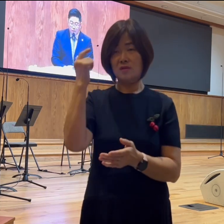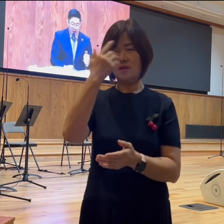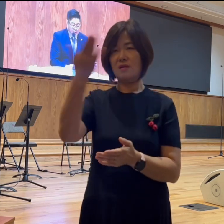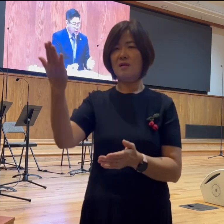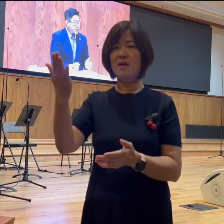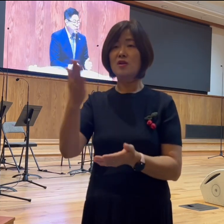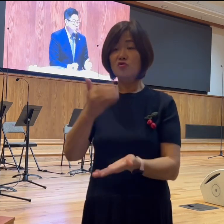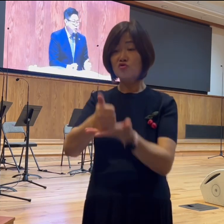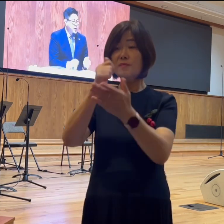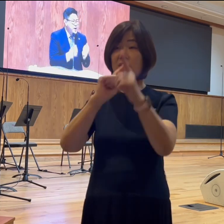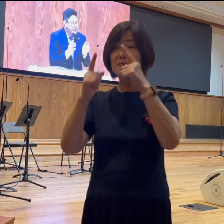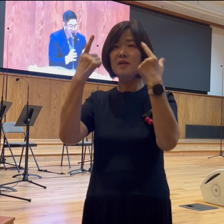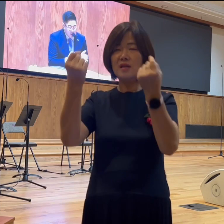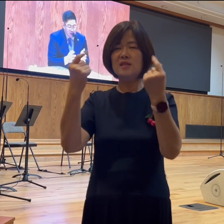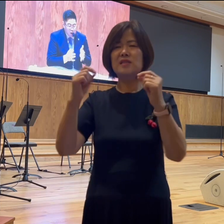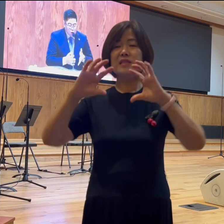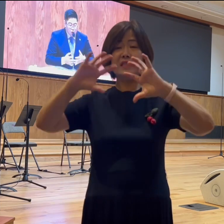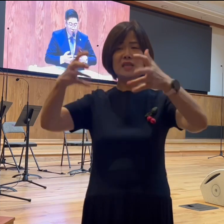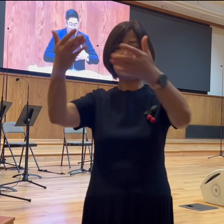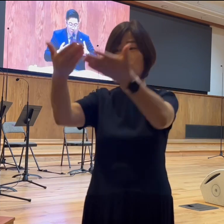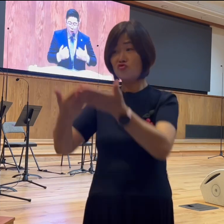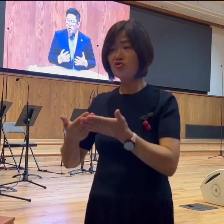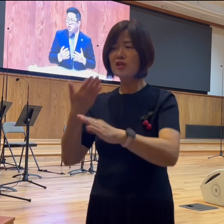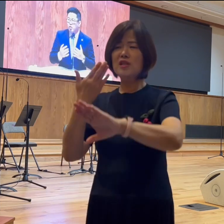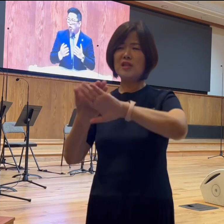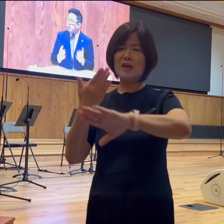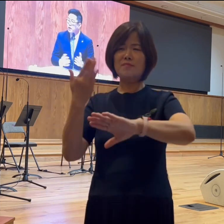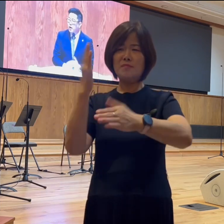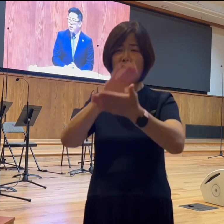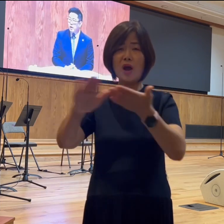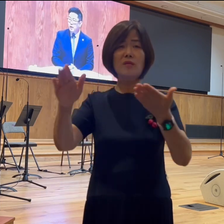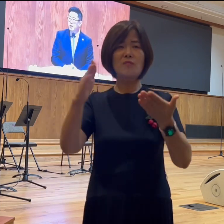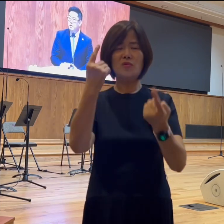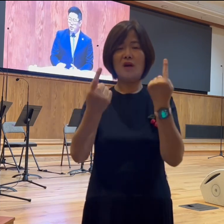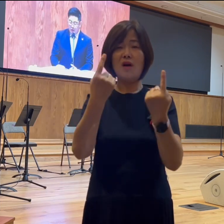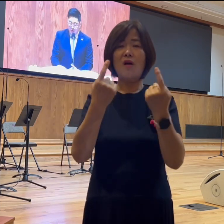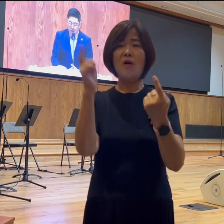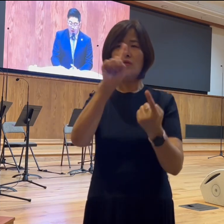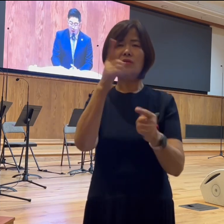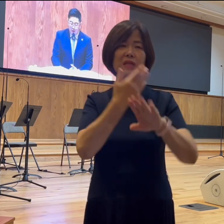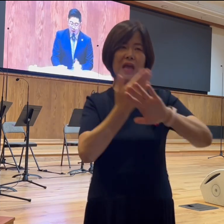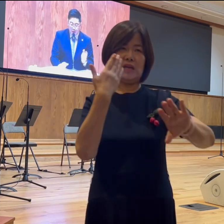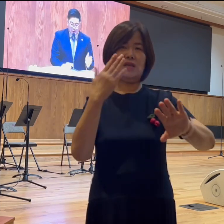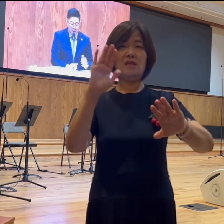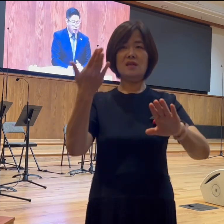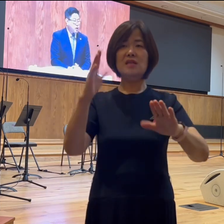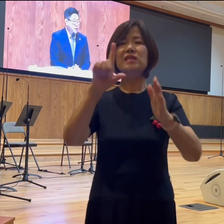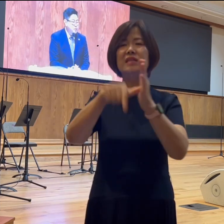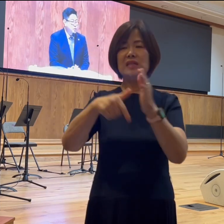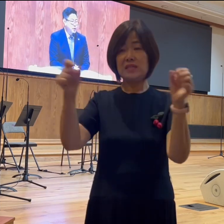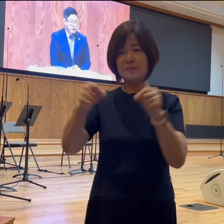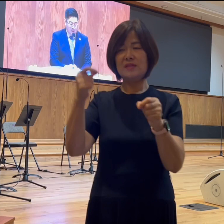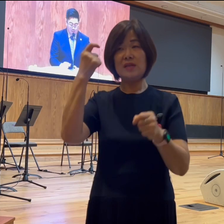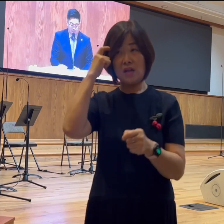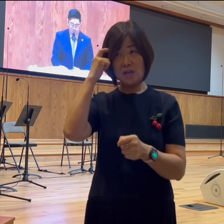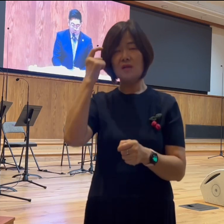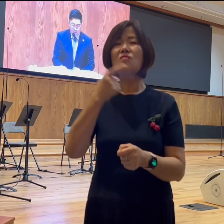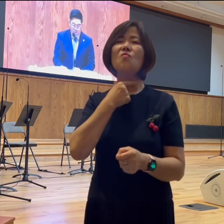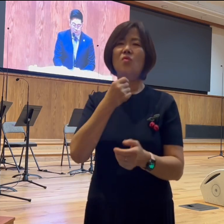주님 말씀하시는 것처럼 세상이 주는 다른 평안들과 어떻게 다른 것인지 시간 잠시 생각해 봤으면 좋겠어요.